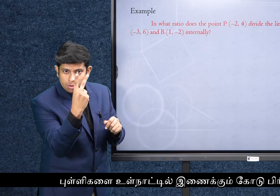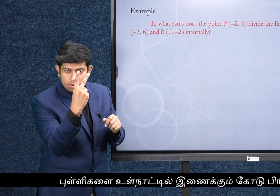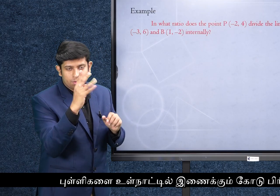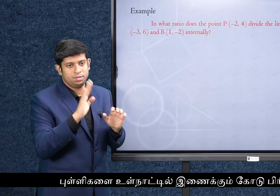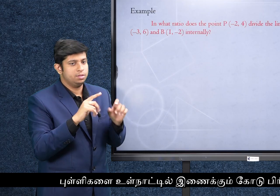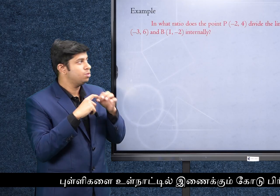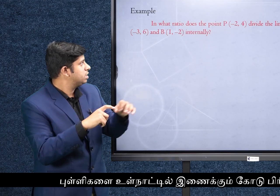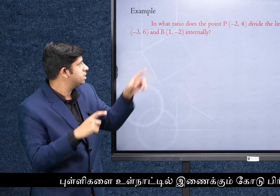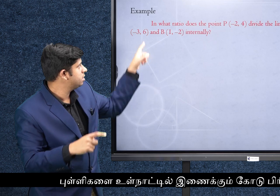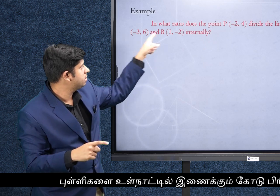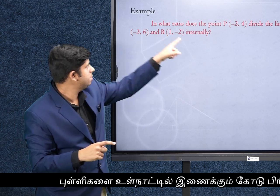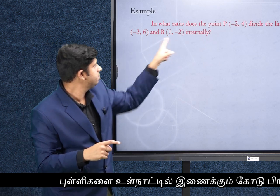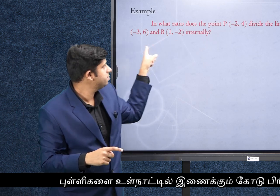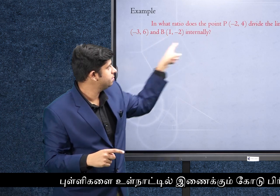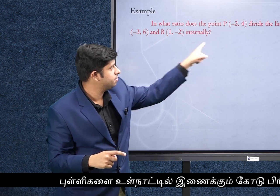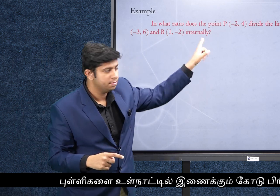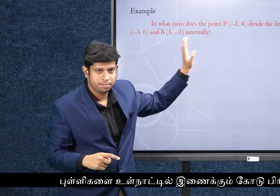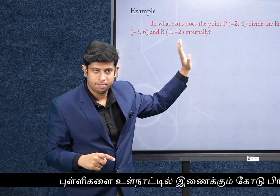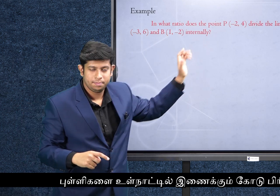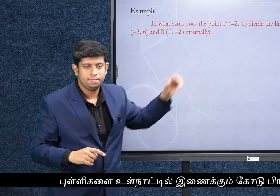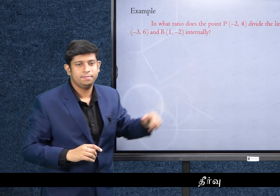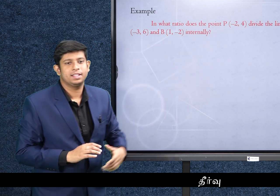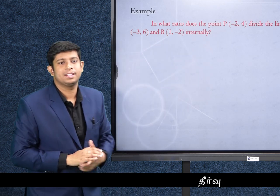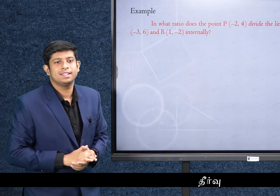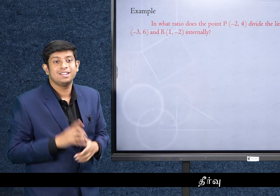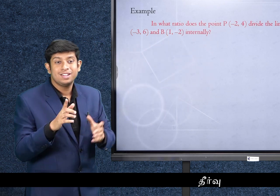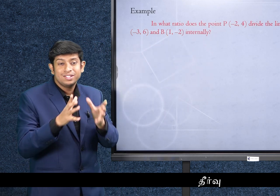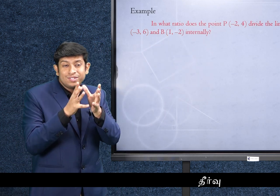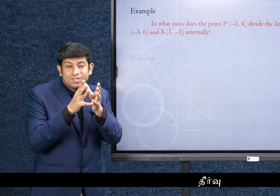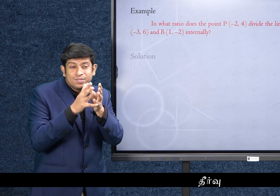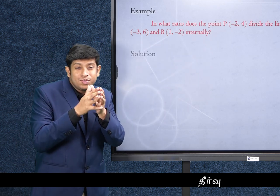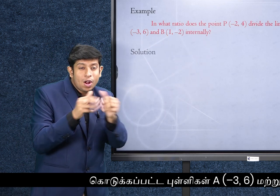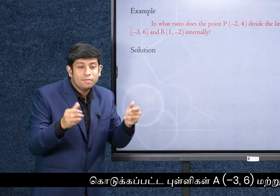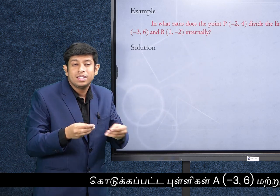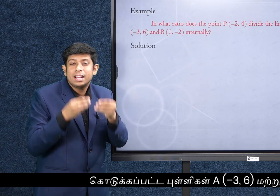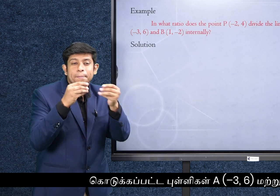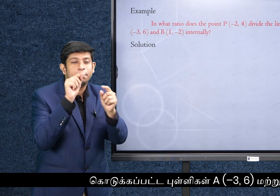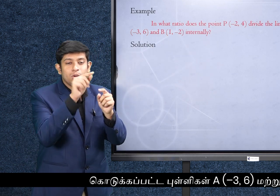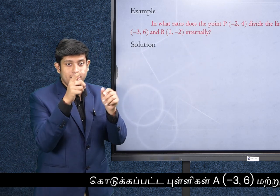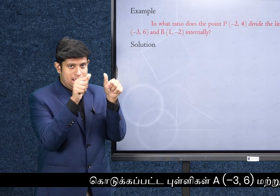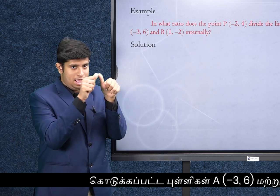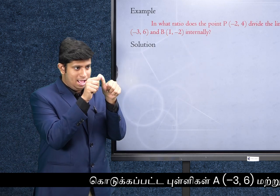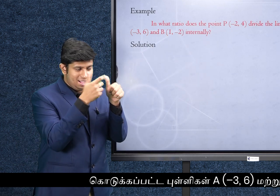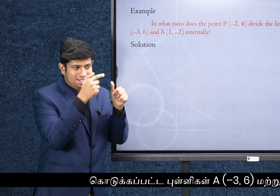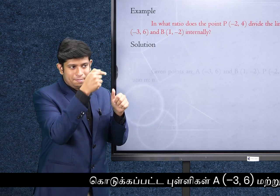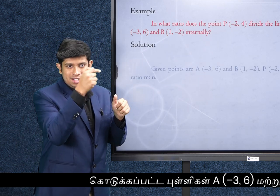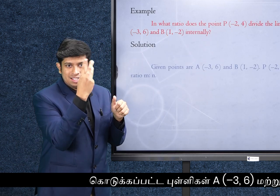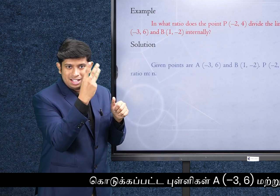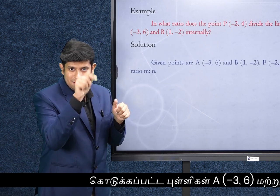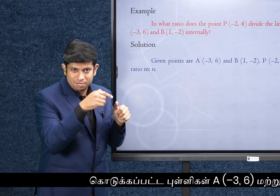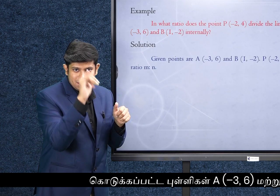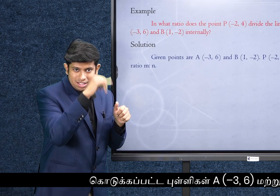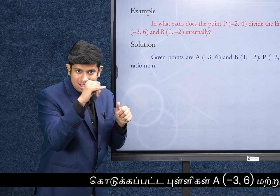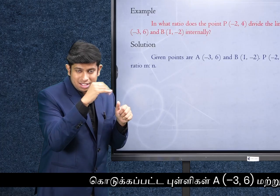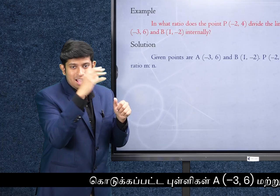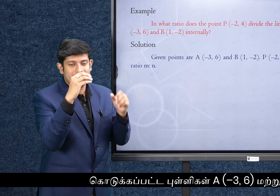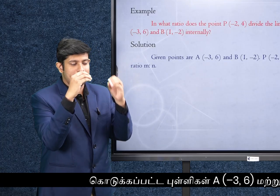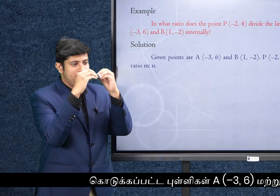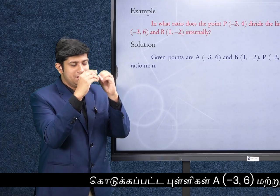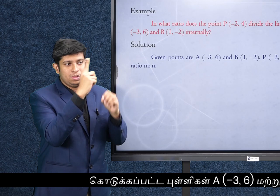கோடு பிரிவை பிரிக்கிறது. தீர்வு கொடுக்கப்பட்ட புள்ளிகள் ஏ அடைப்புக்குறிக்குள் கழித்தல் 3